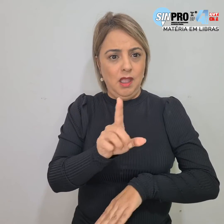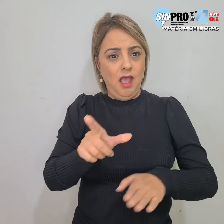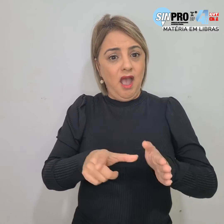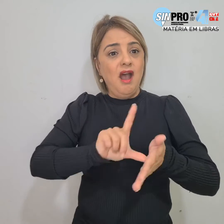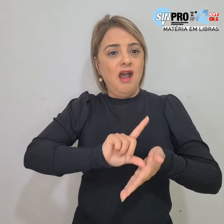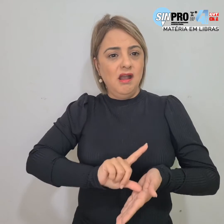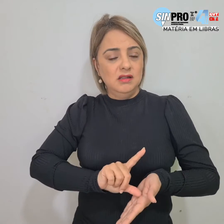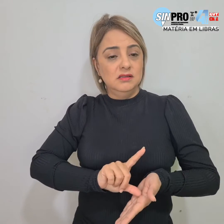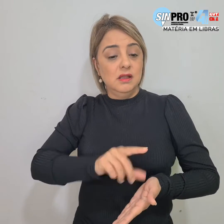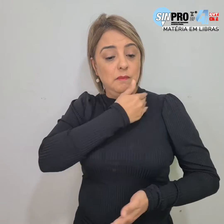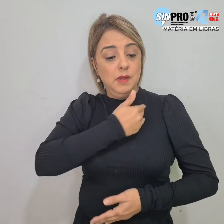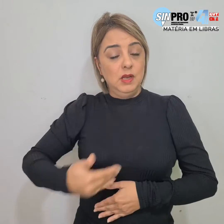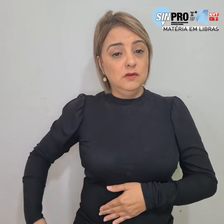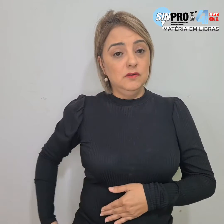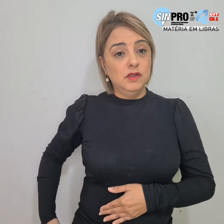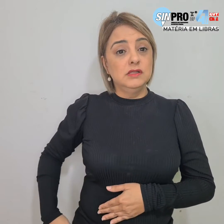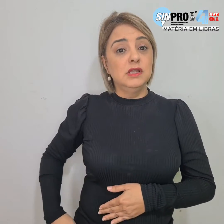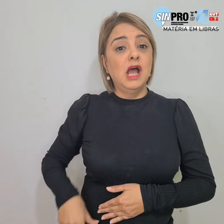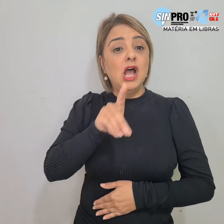pelo governador João Dória, do PSDB.